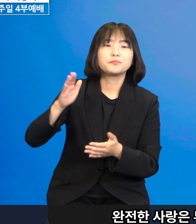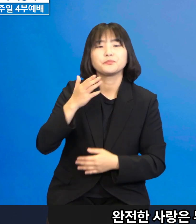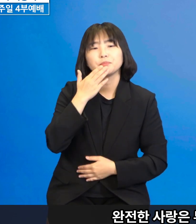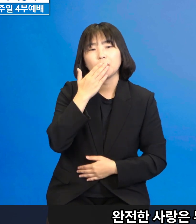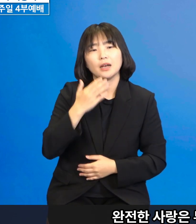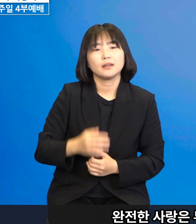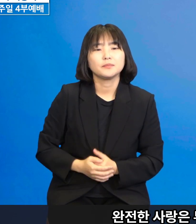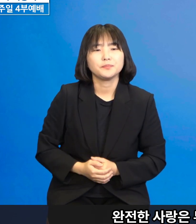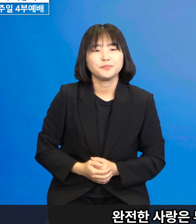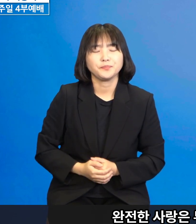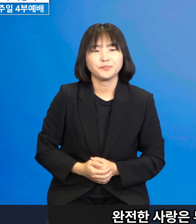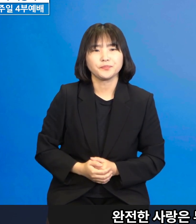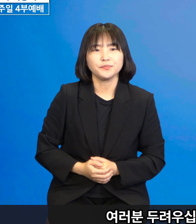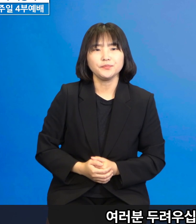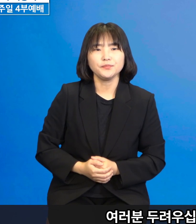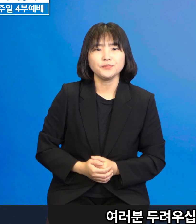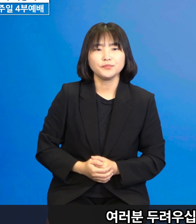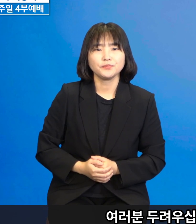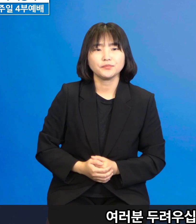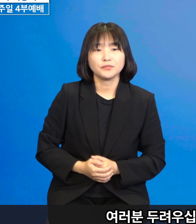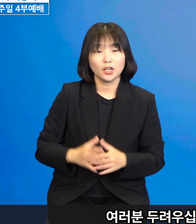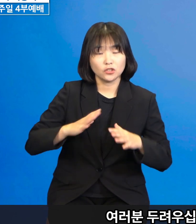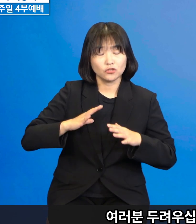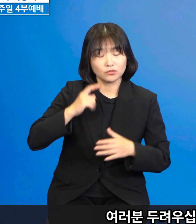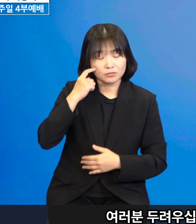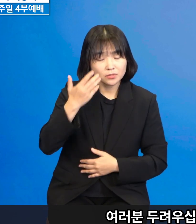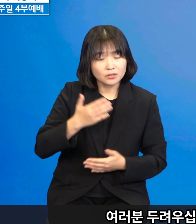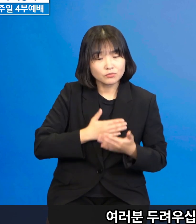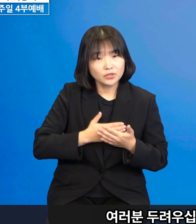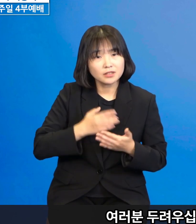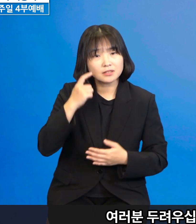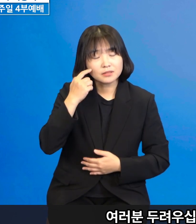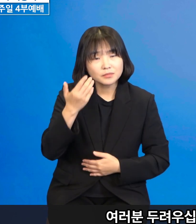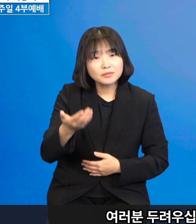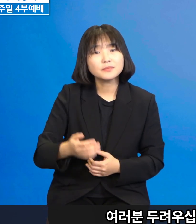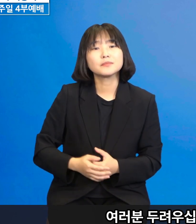두려움을 내쫓습니다. 여러분, 두려우십니까? 불안하십니까?